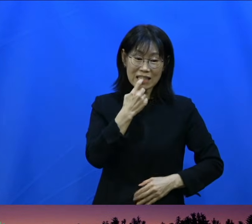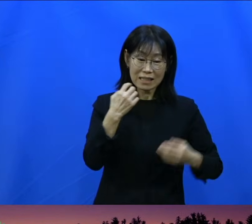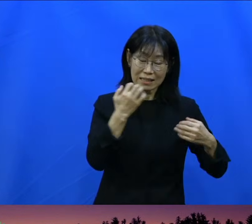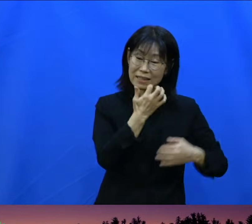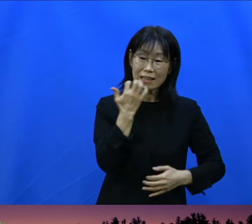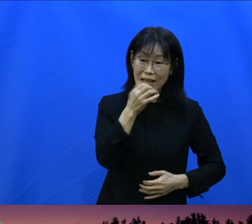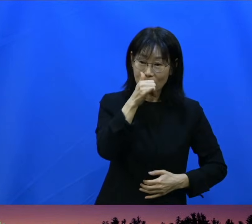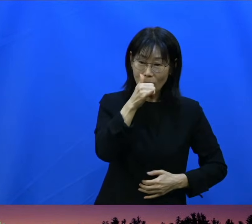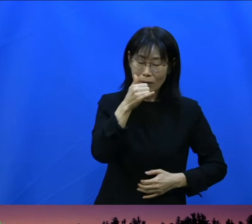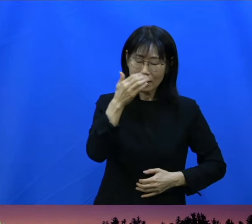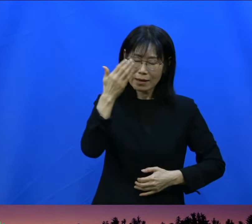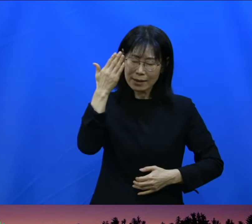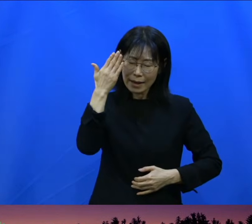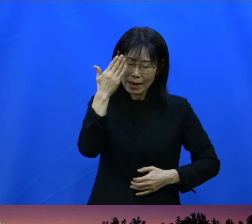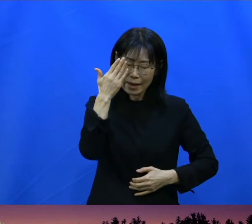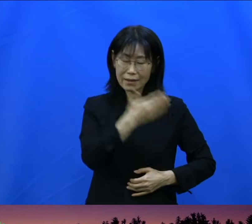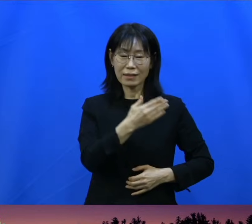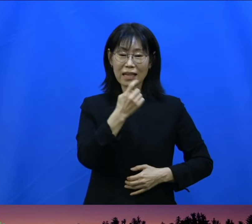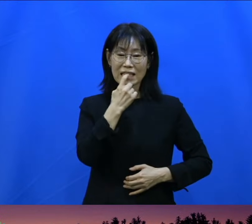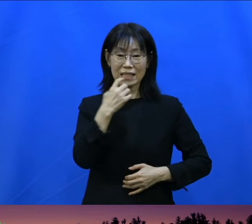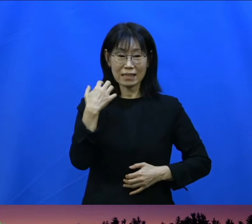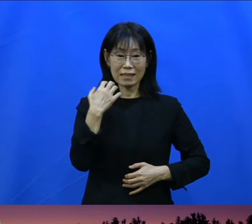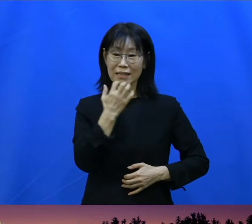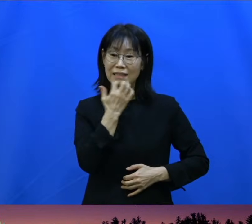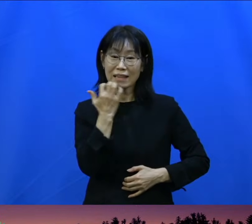흰옷도 여러분 오래 입고 다니면요, 약간